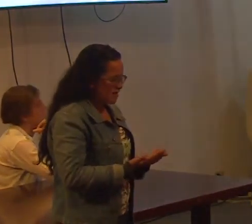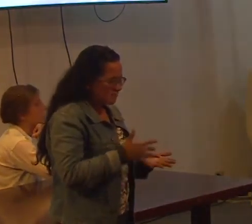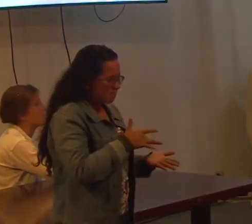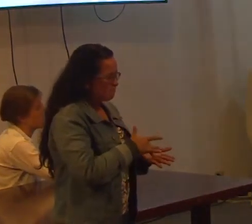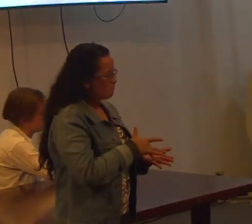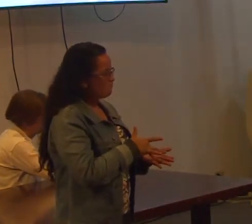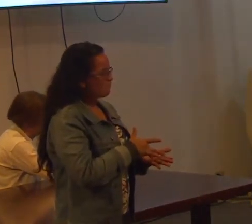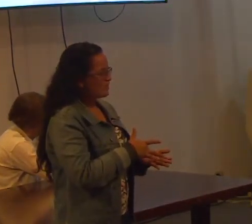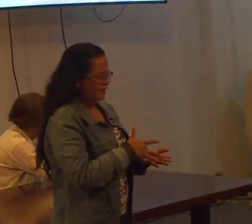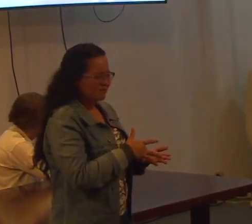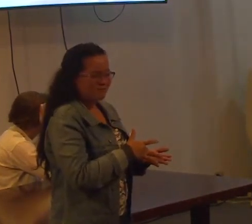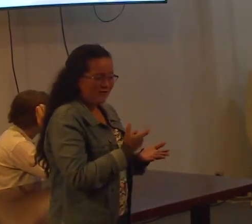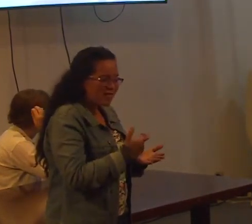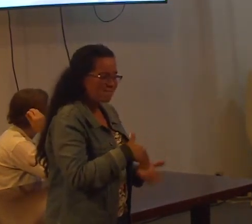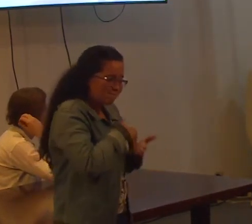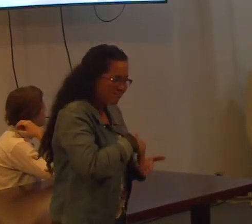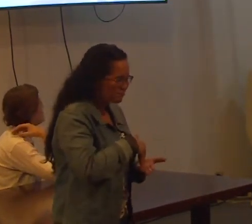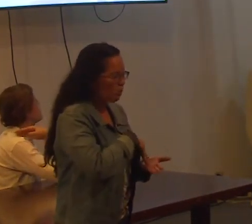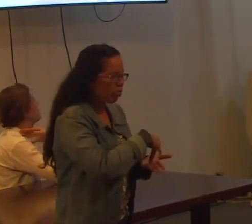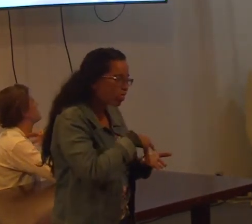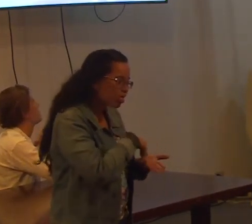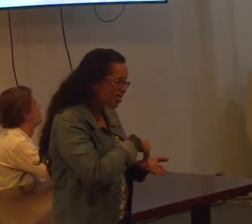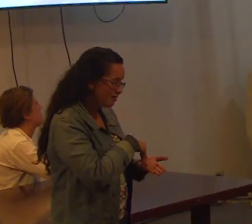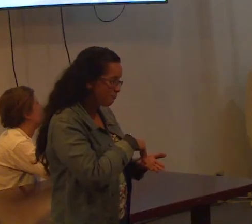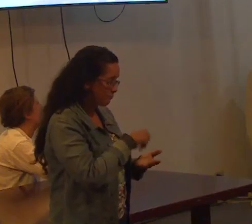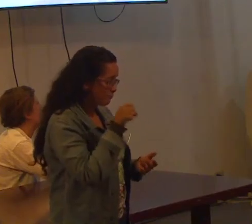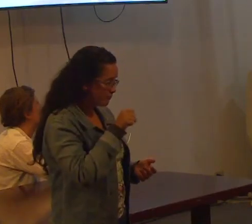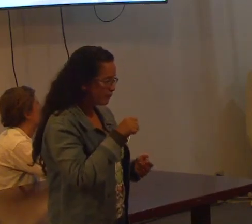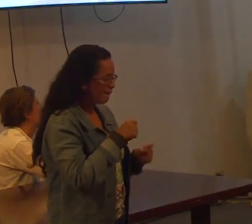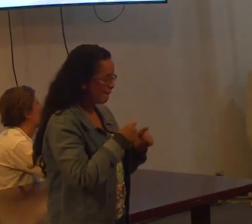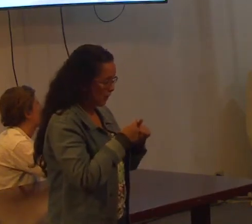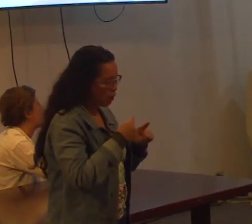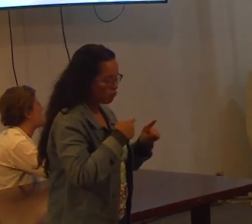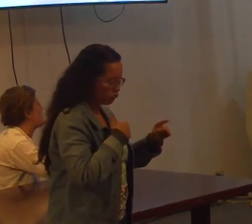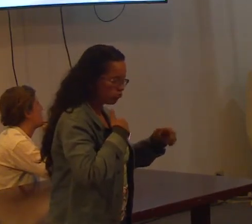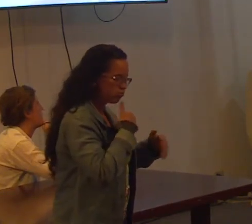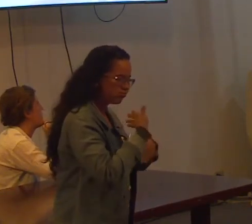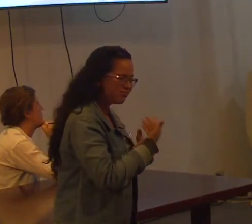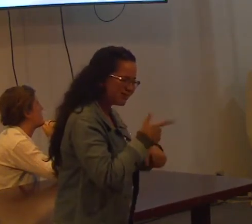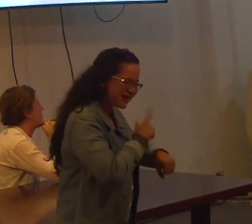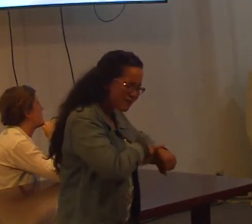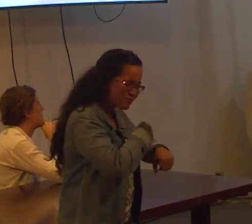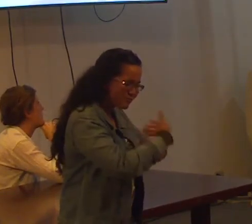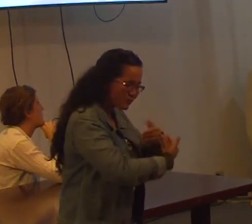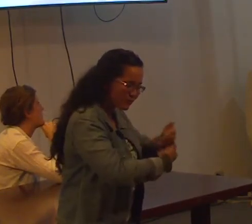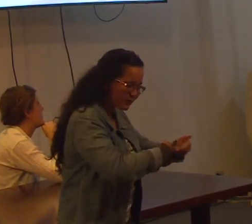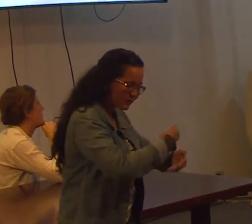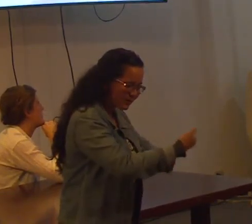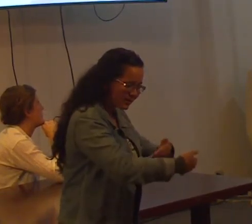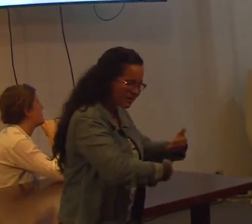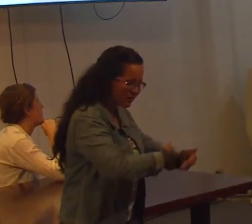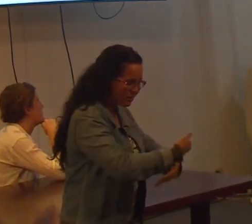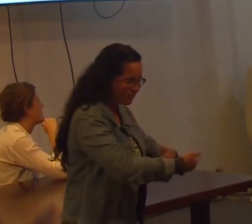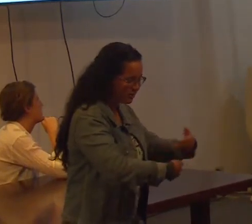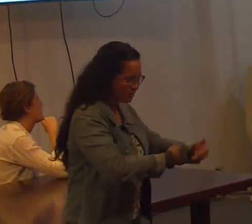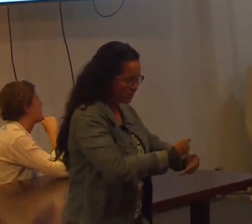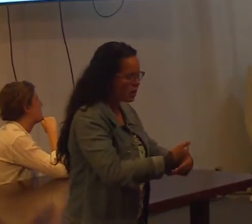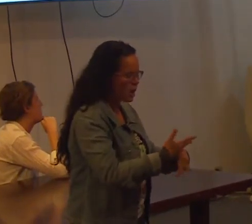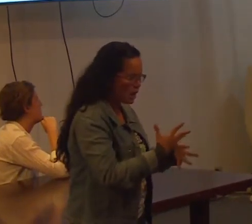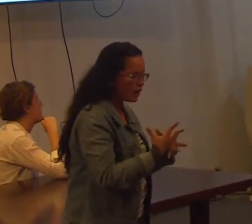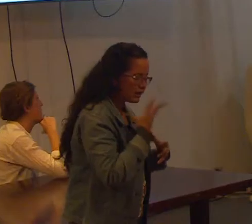muchas inseguridades, por así decirlo, pero en el transcurrir del proceso, en el transcurrir de